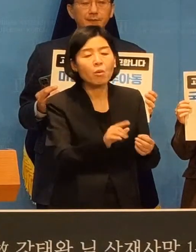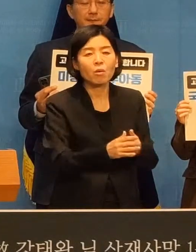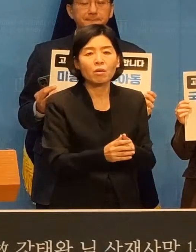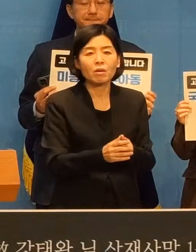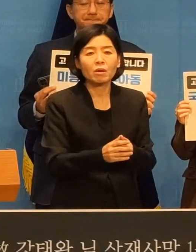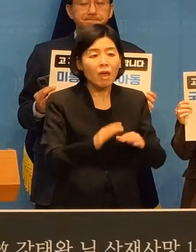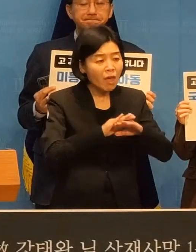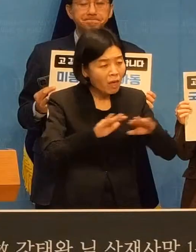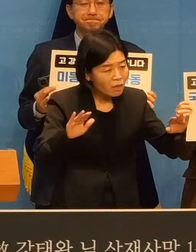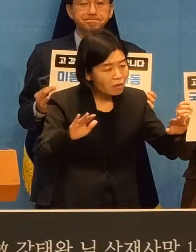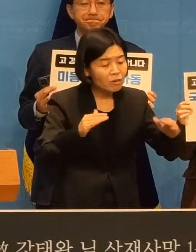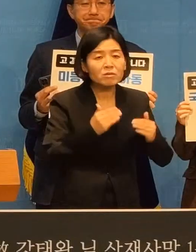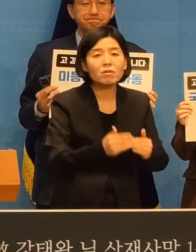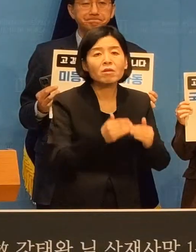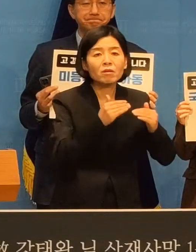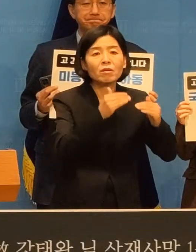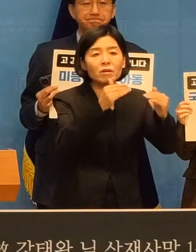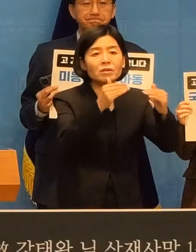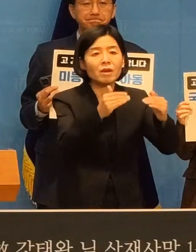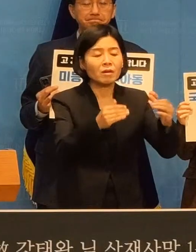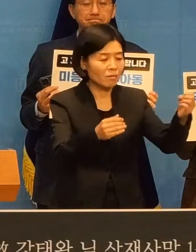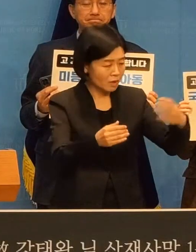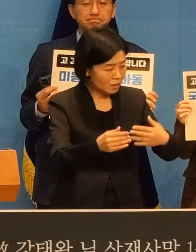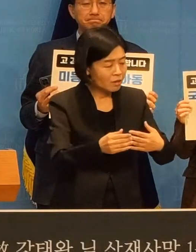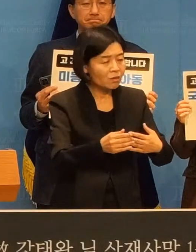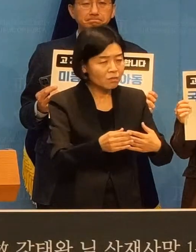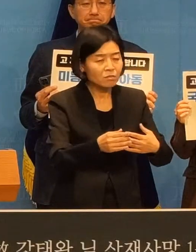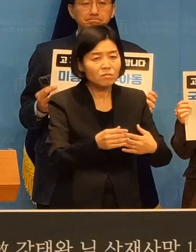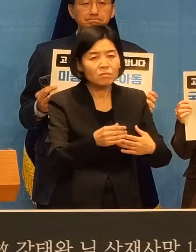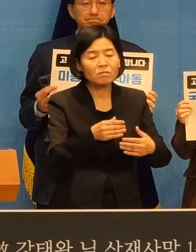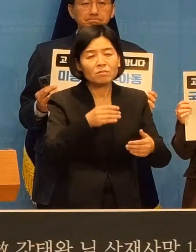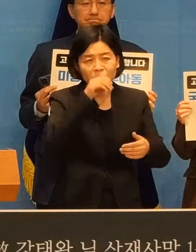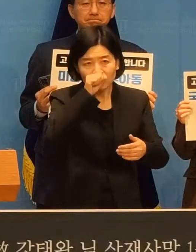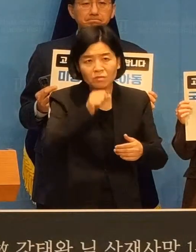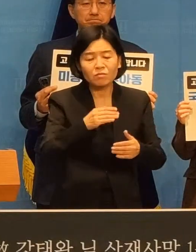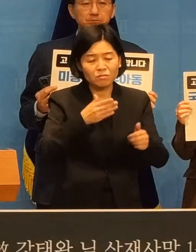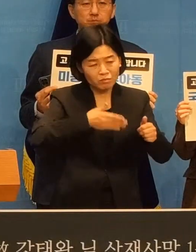하고 있는지 알려주면 좋겠어요. 태연은